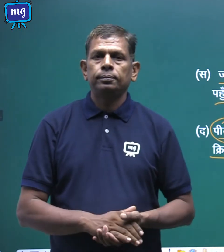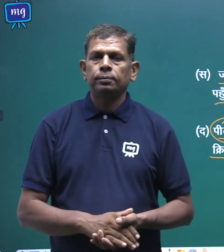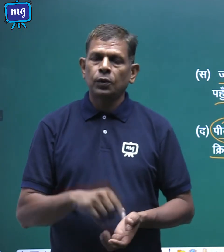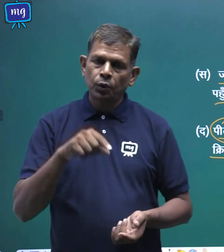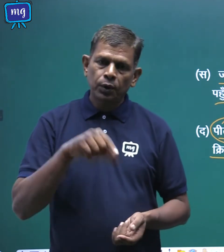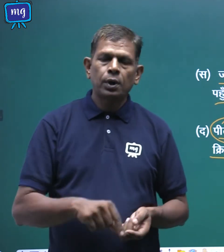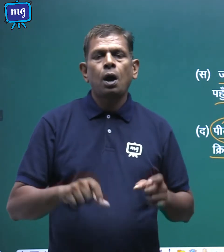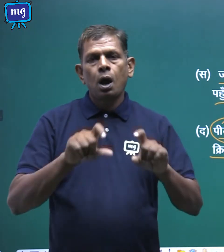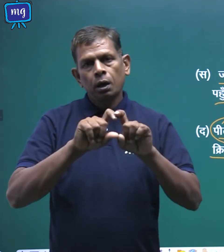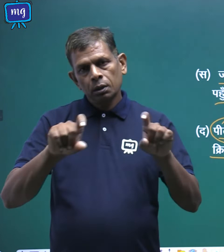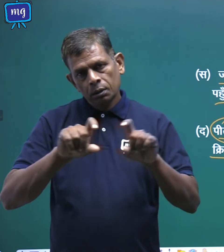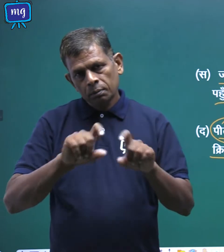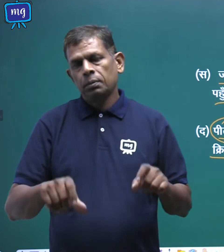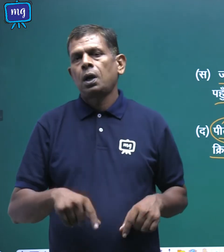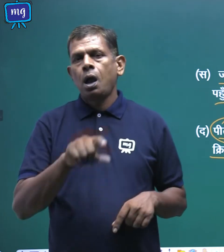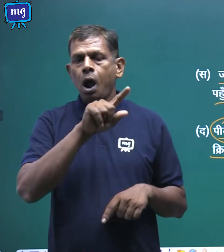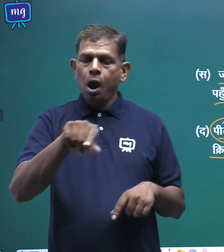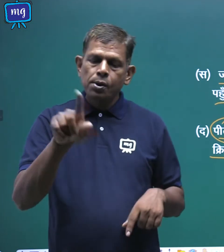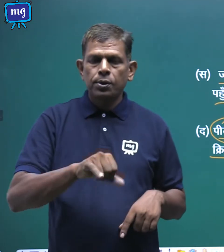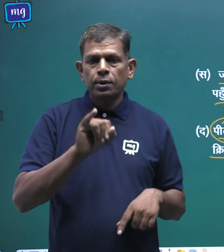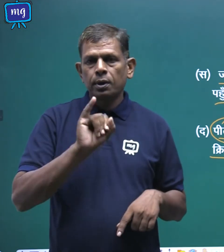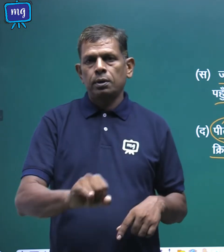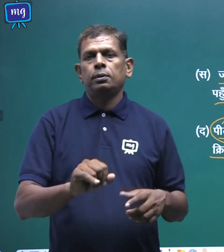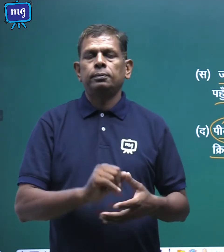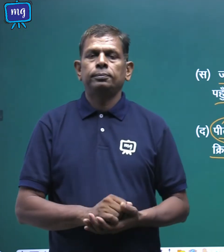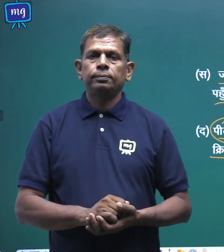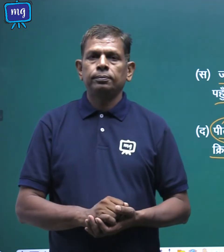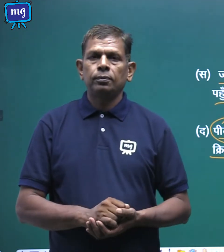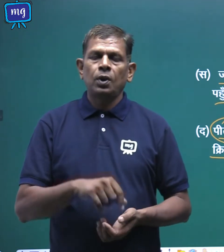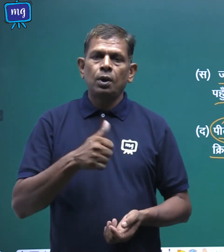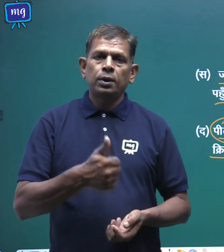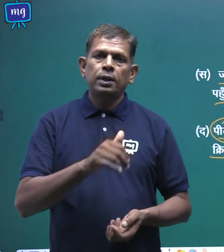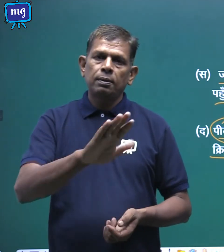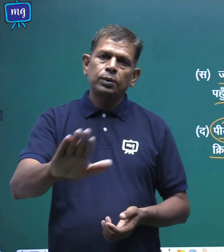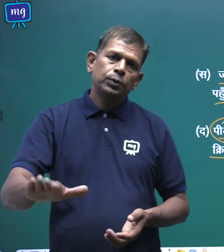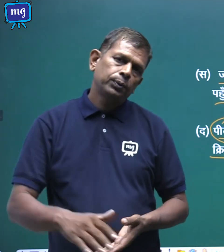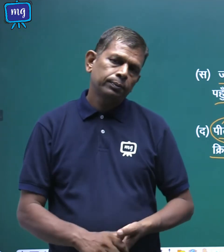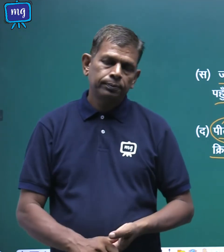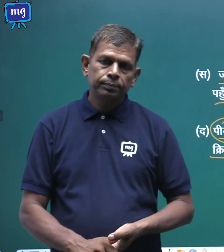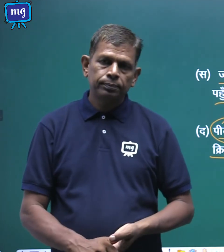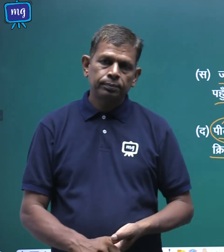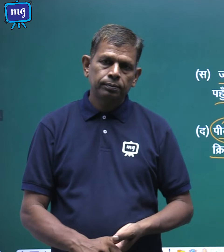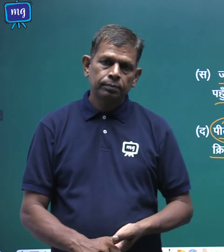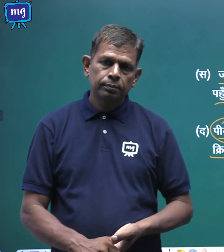तो यह कथन भी असत्य है। ठीक है बच्चों।